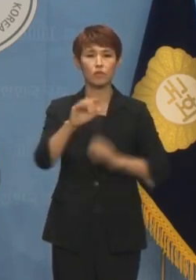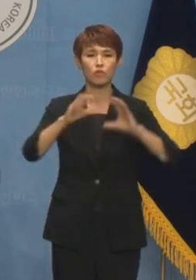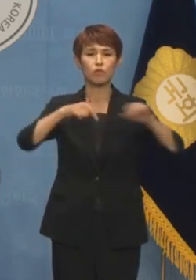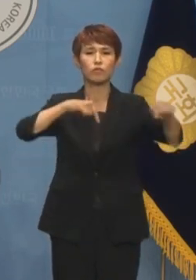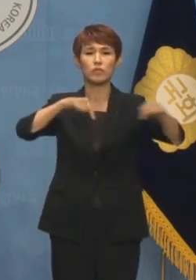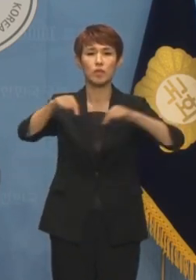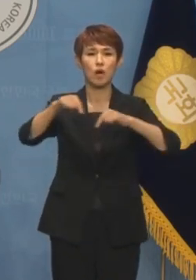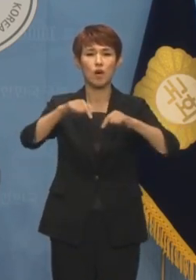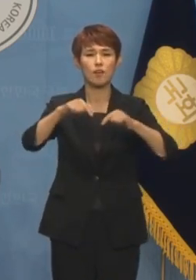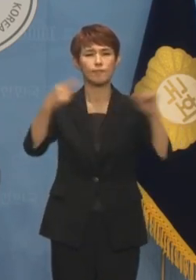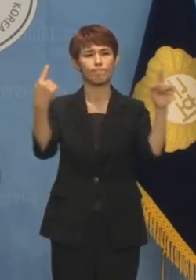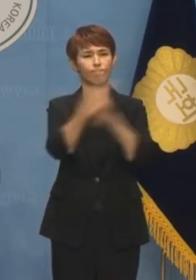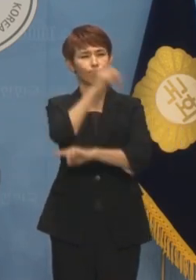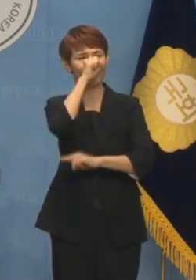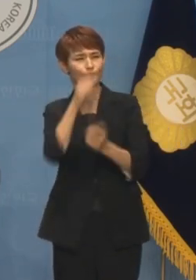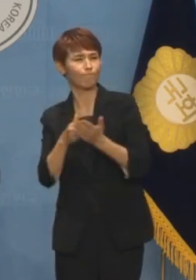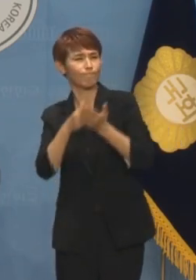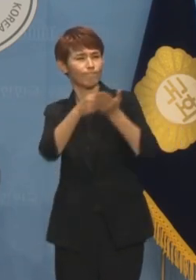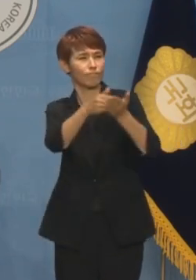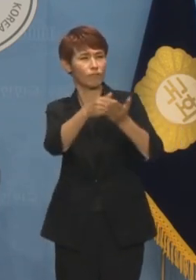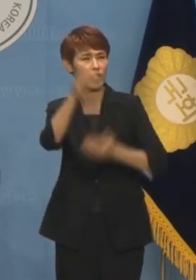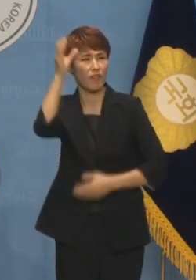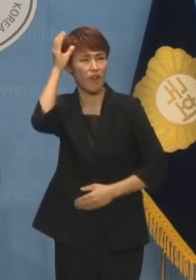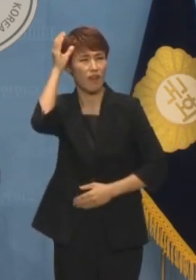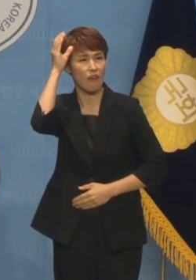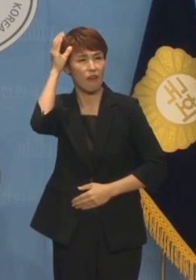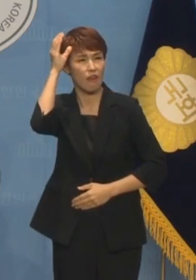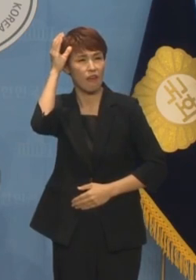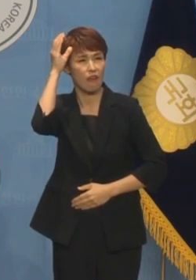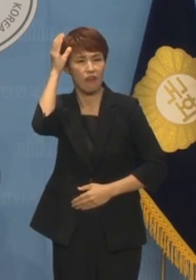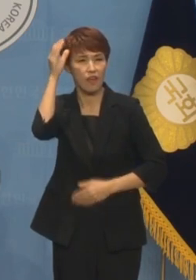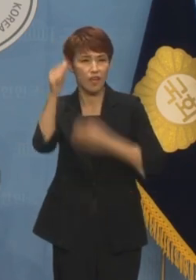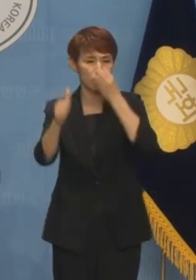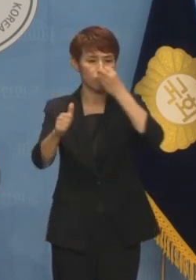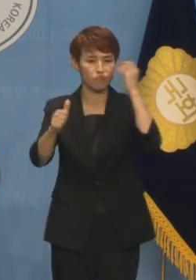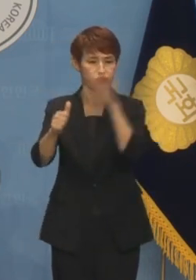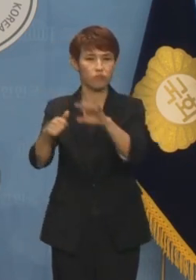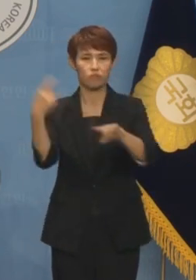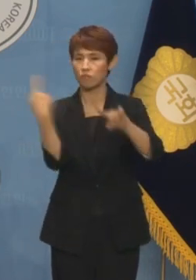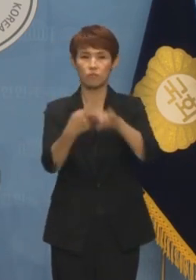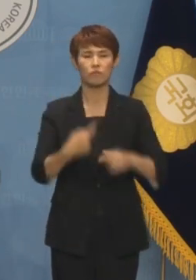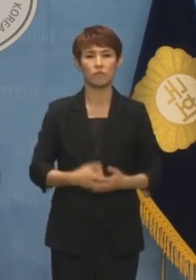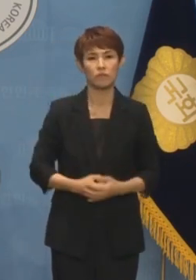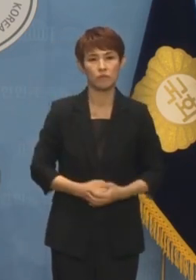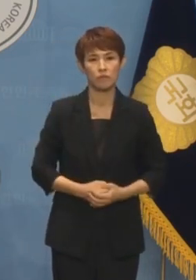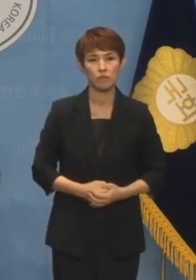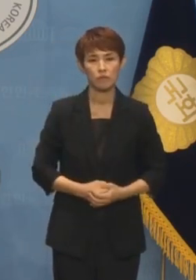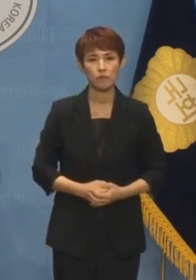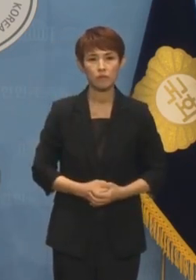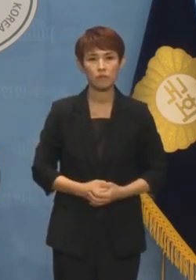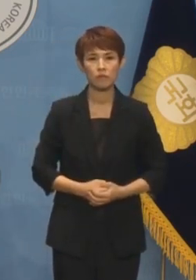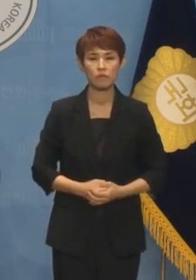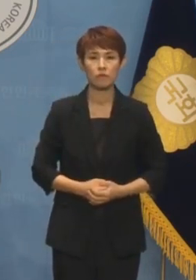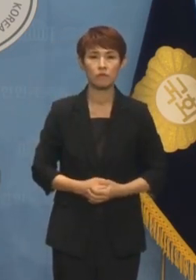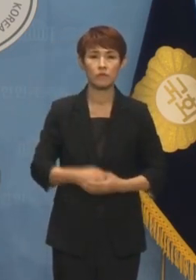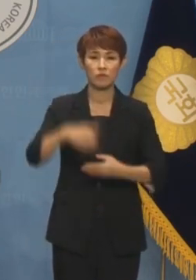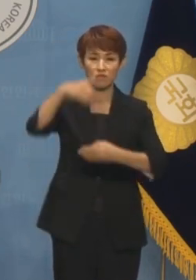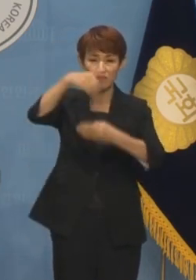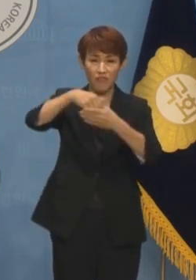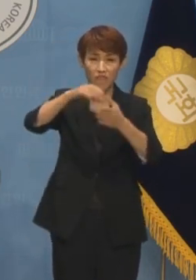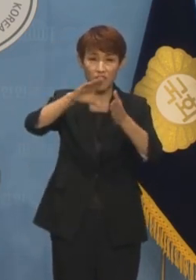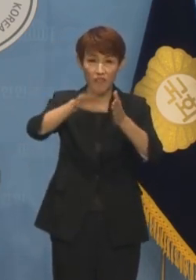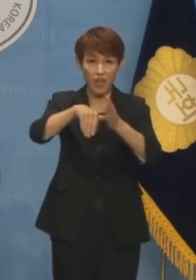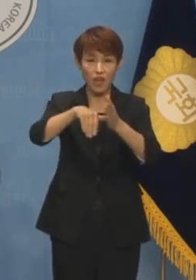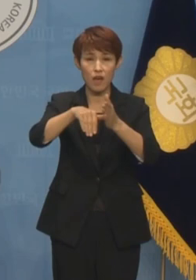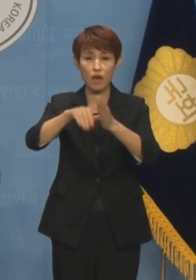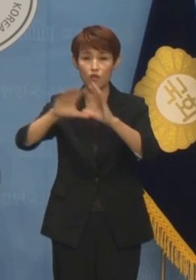쇄신을 바랬던 우리 국민의 기대를 철저히 저버렸습니다. 총선을 통해 민심의